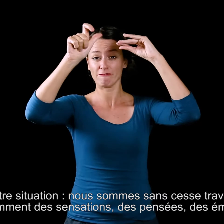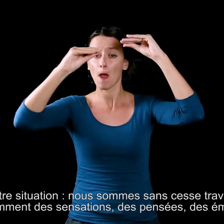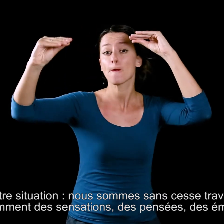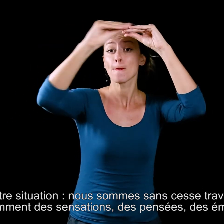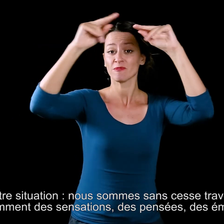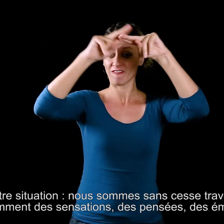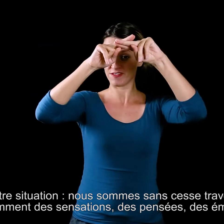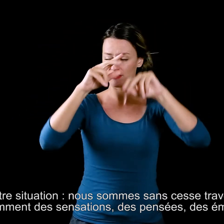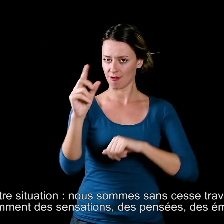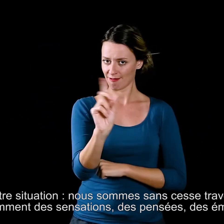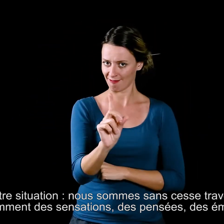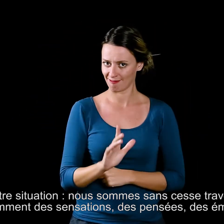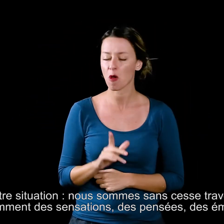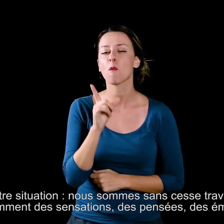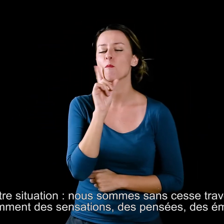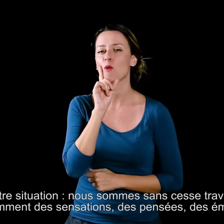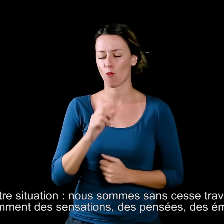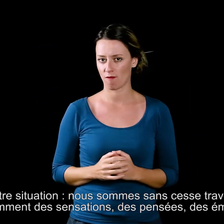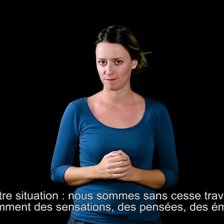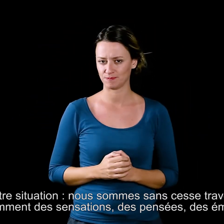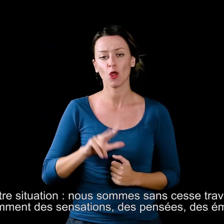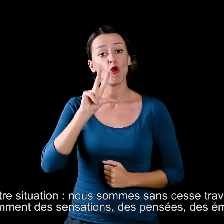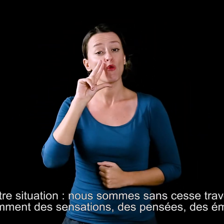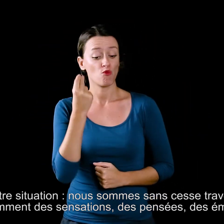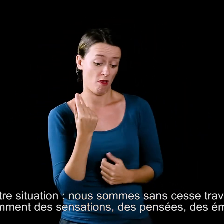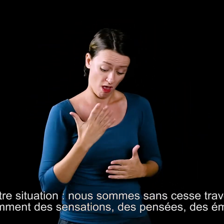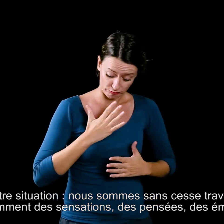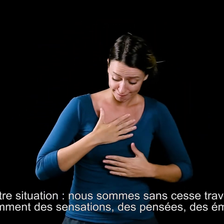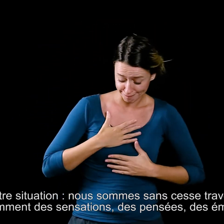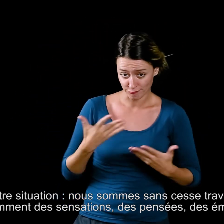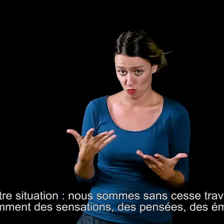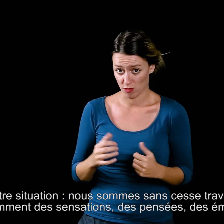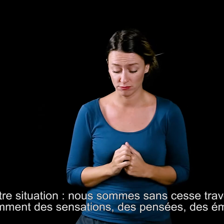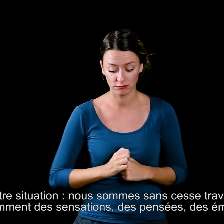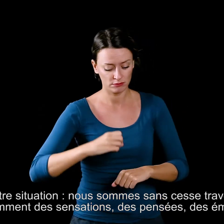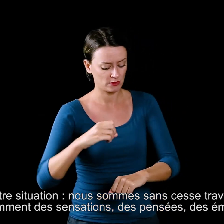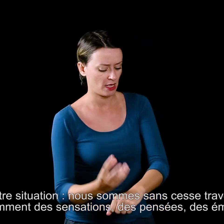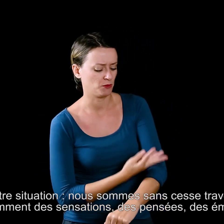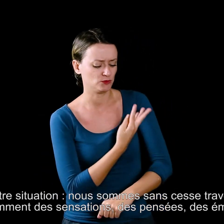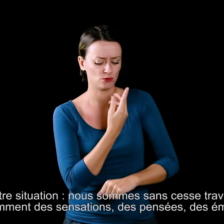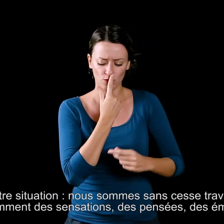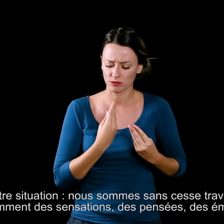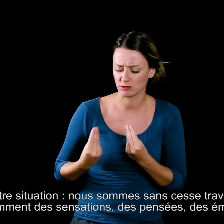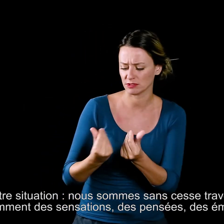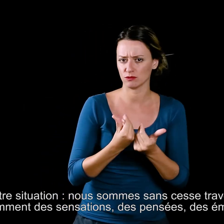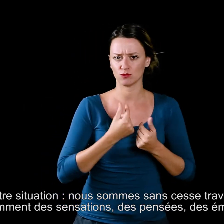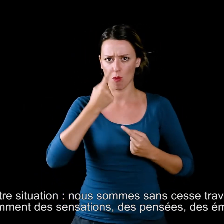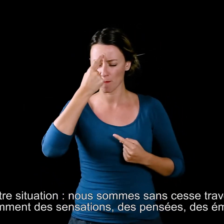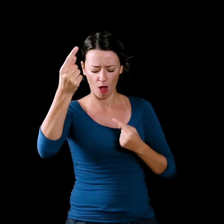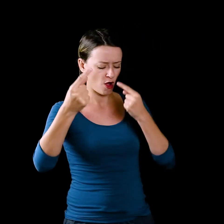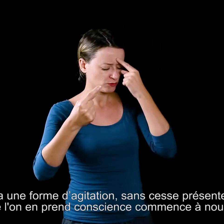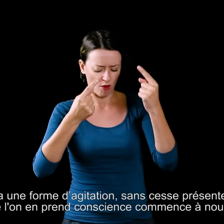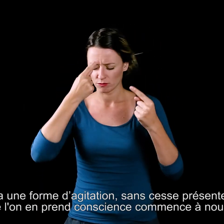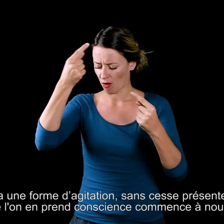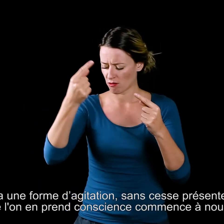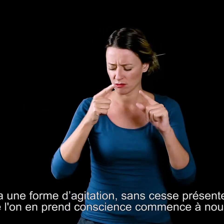situation. Nous sommes sans cesse traversés par, évidemment, des sensations, des pensées, des émotions,